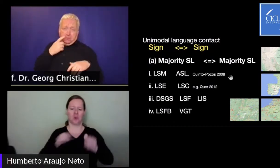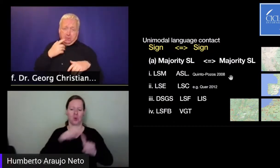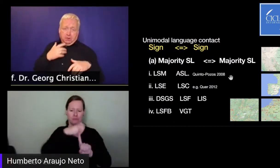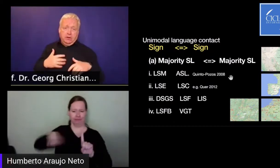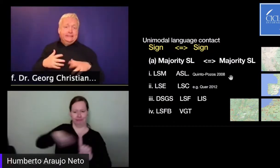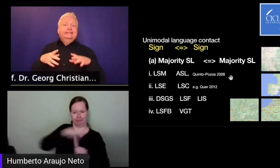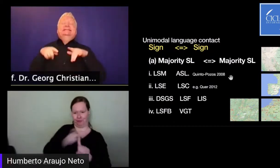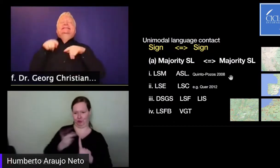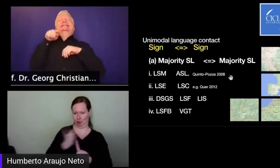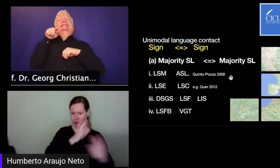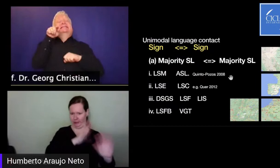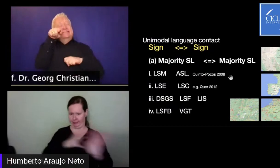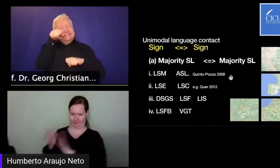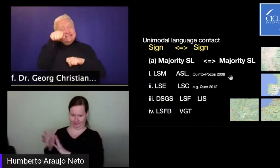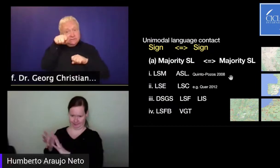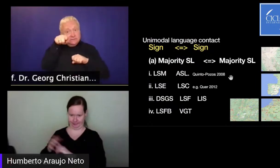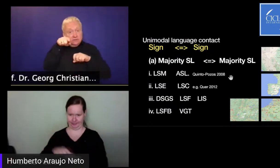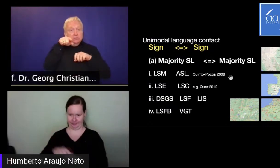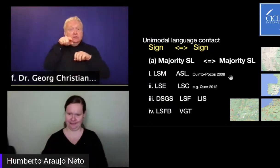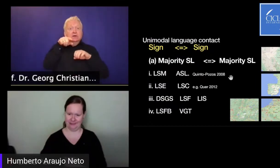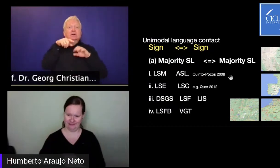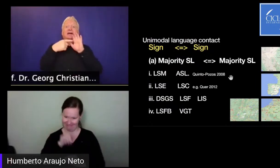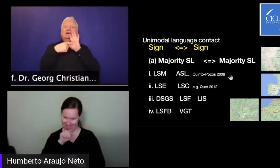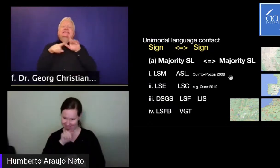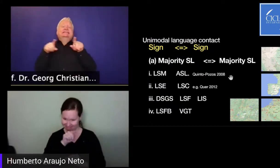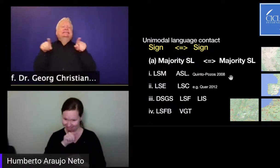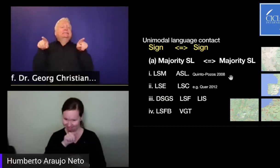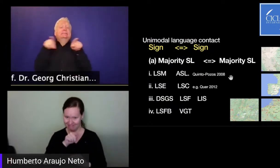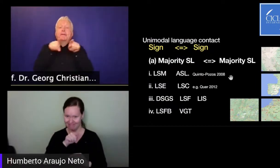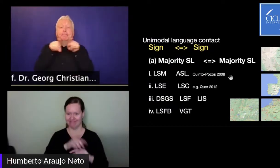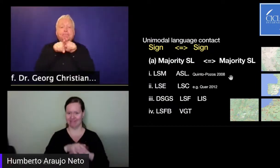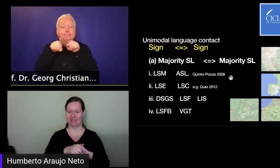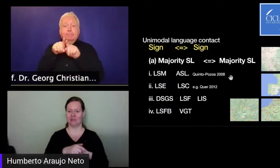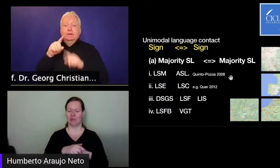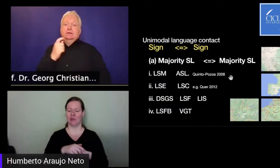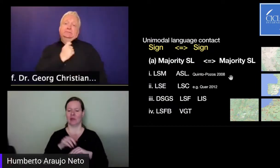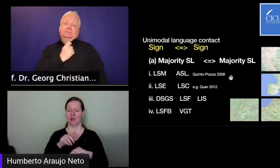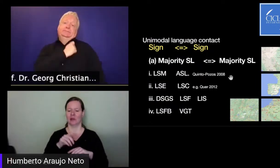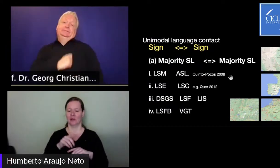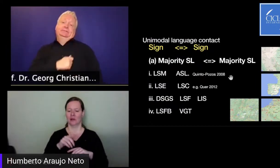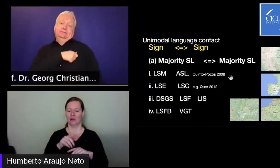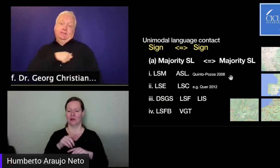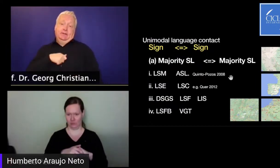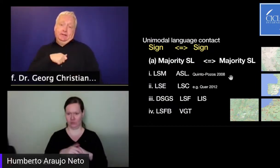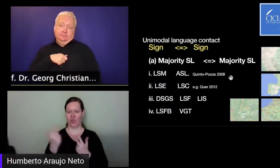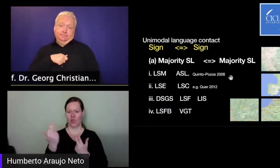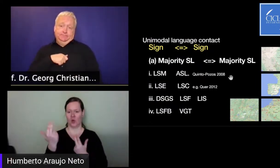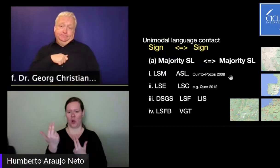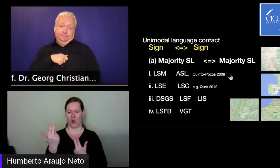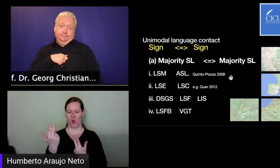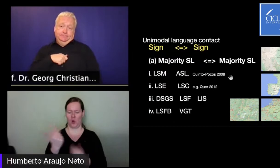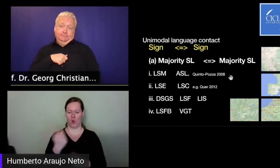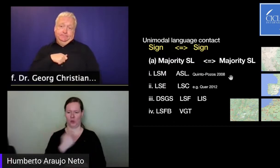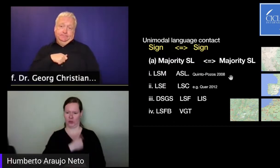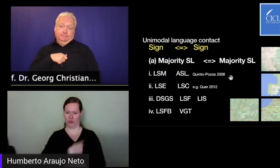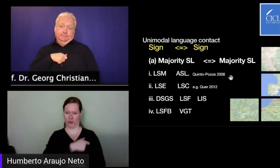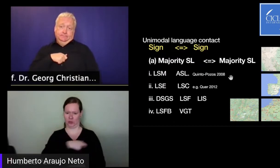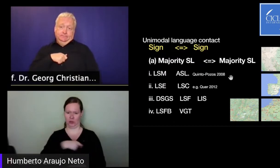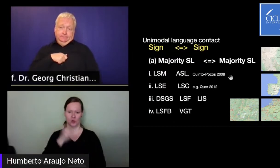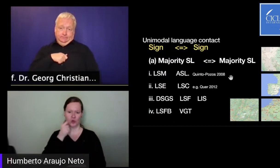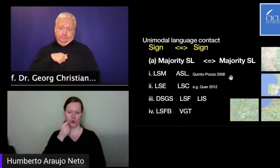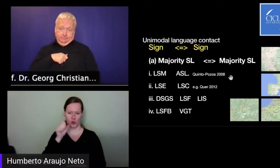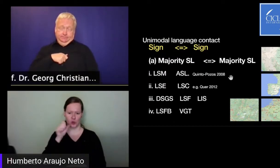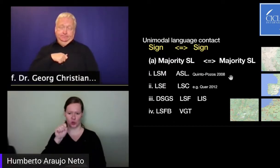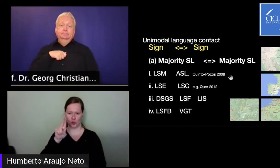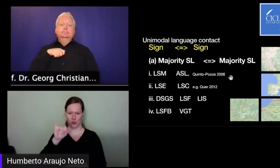Às vezes um falante ele conhece uma das línguas de sinais, ele aprende uma das línguas sinais, mas depois passa a ter